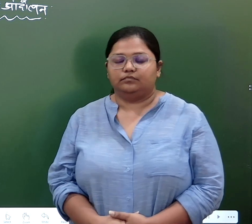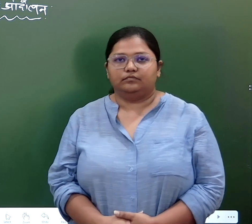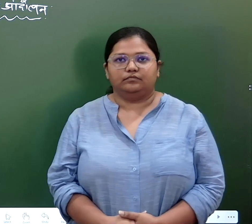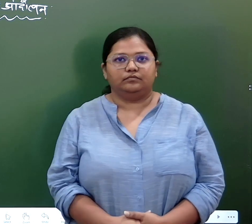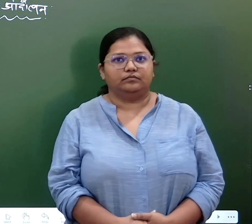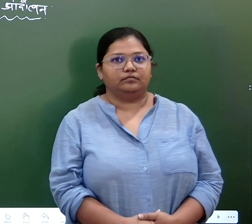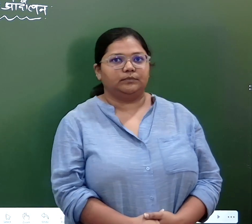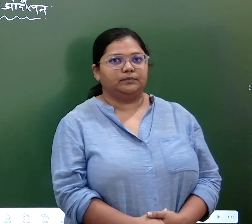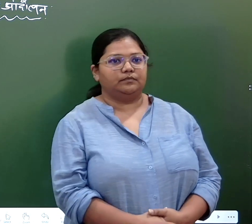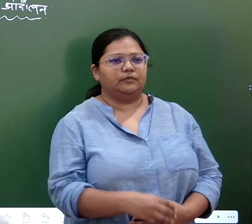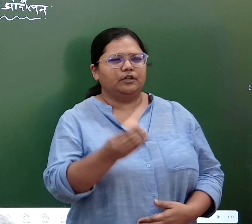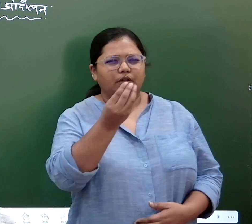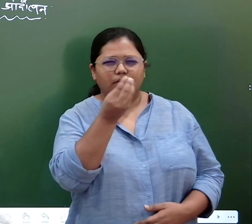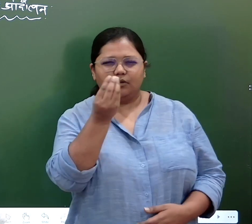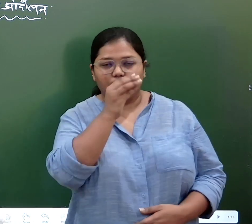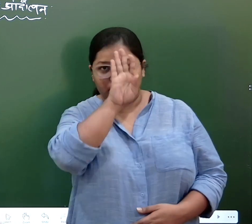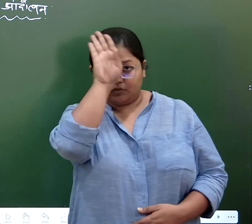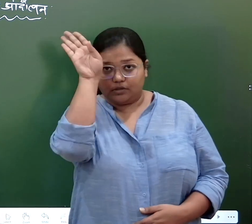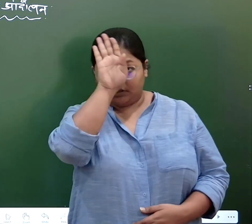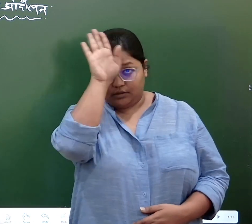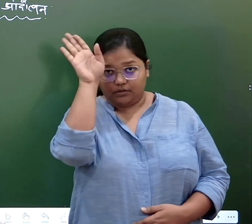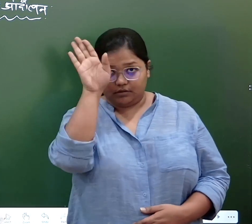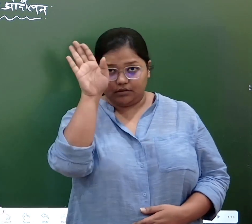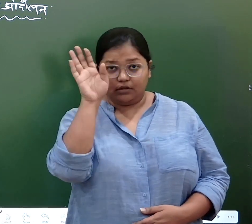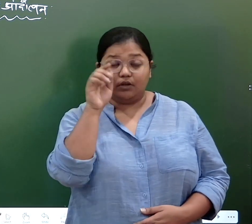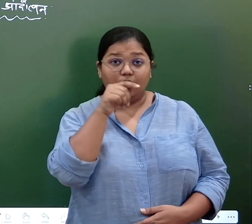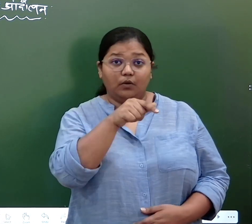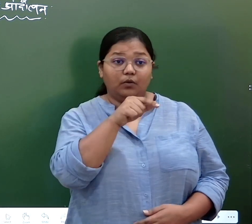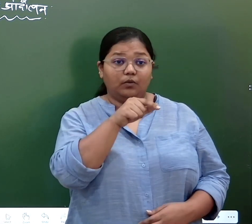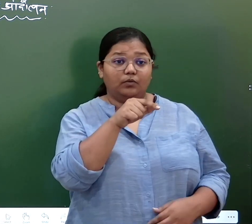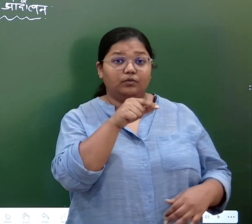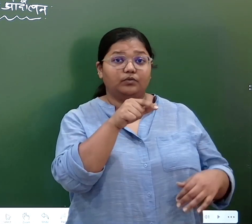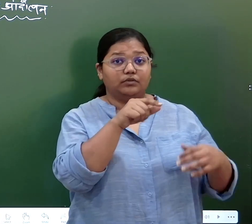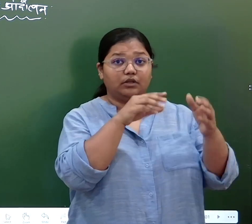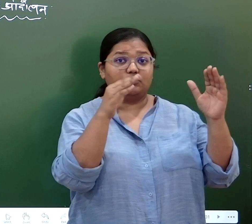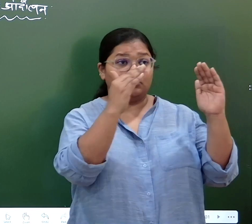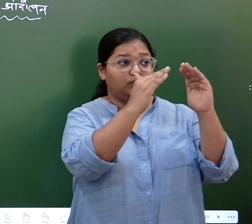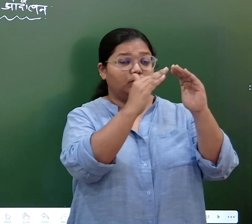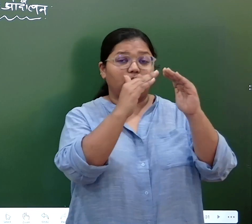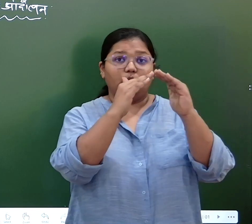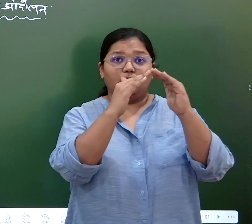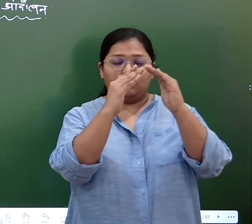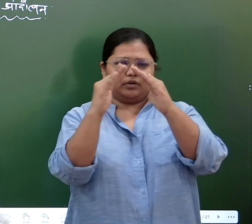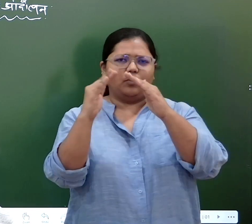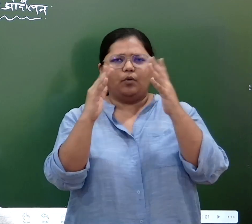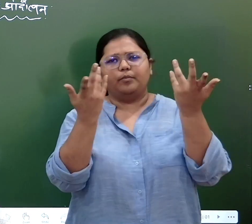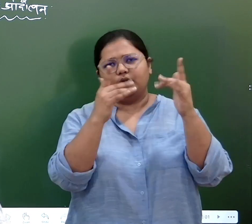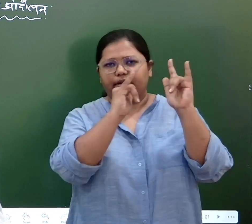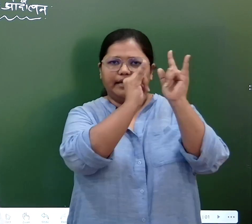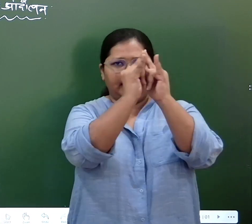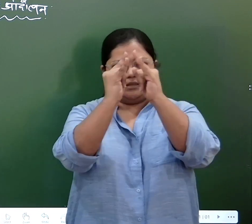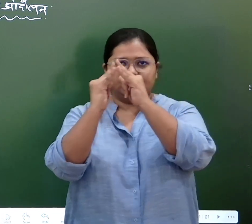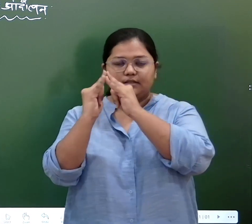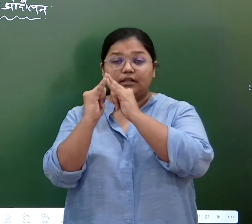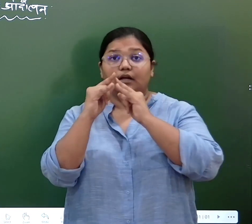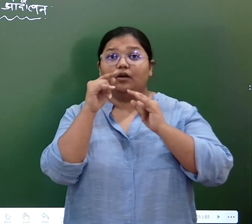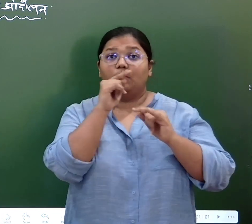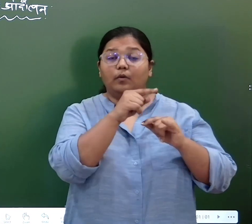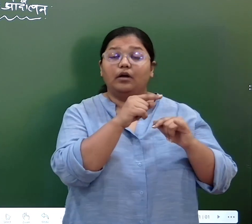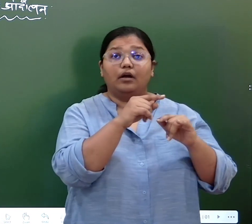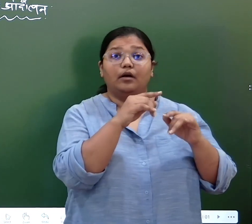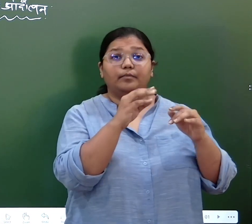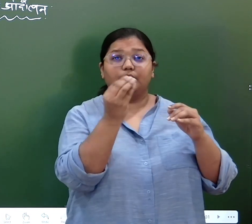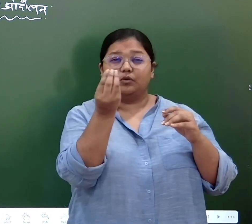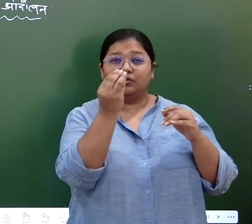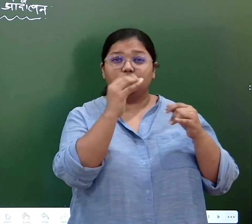है वो कवि रहते हैं, है ना, संत रहते हैं जो अपनी रचनाएं करते हैं, है ना, तो उनके ही द्वारा क्या हुआ था